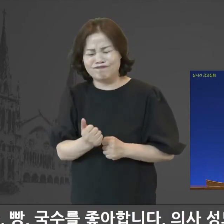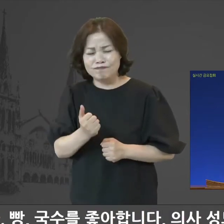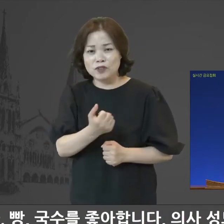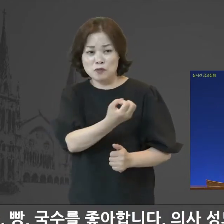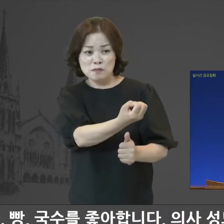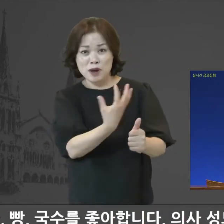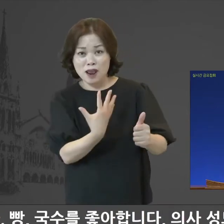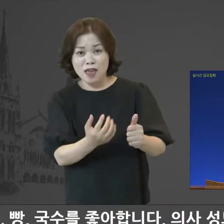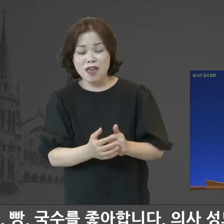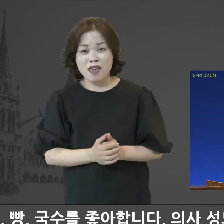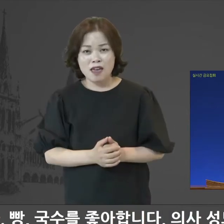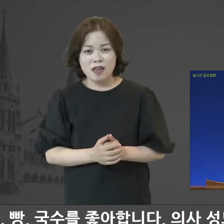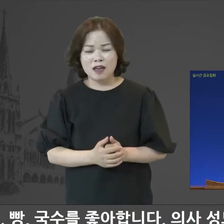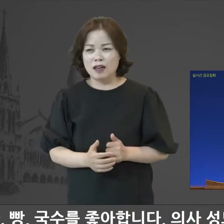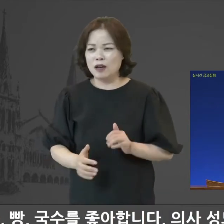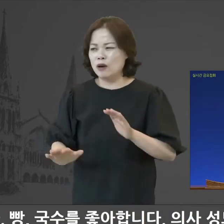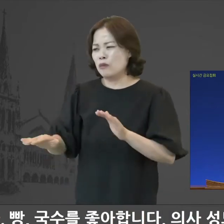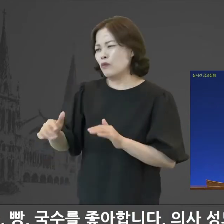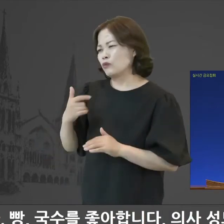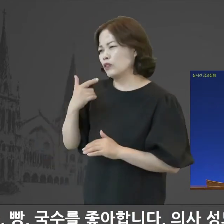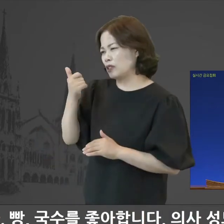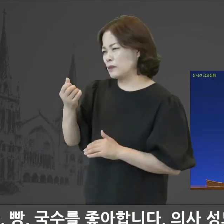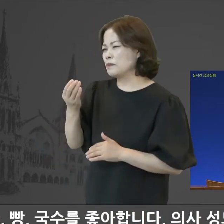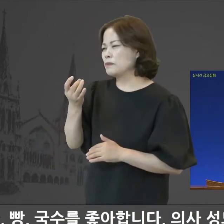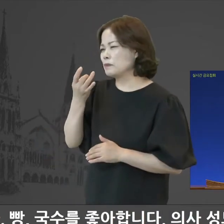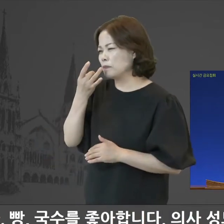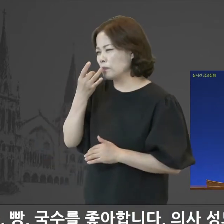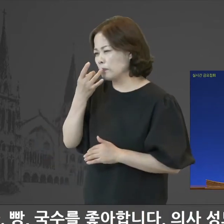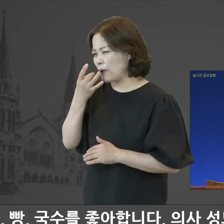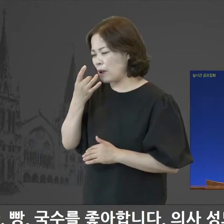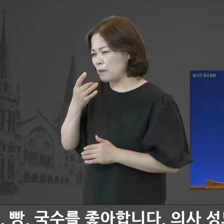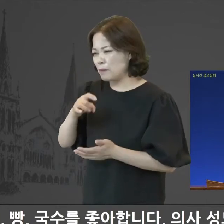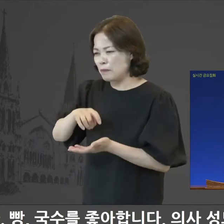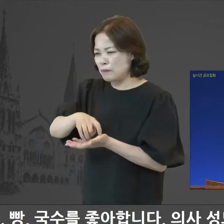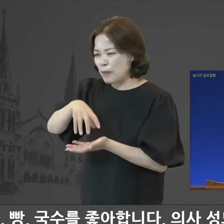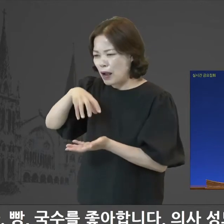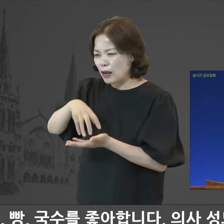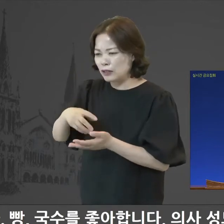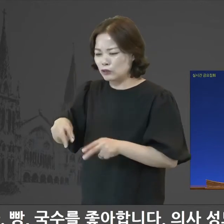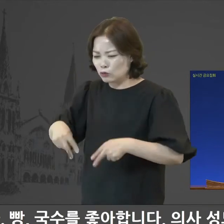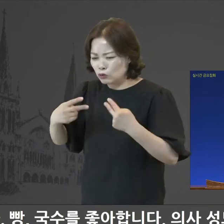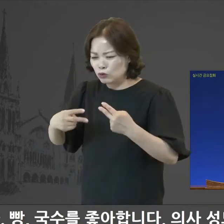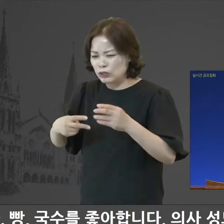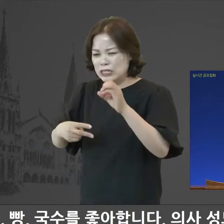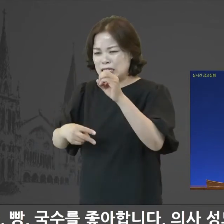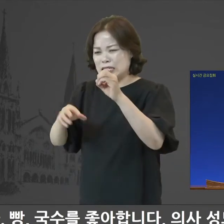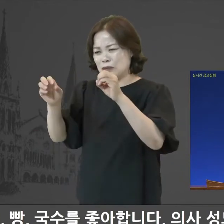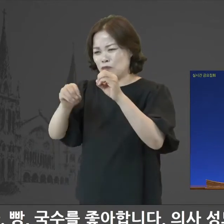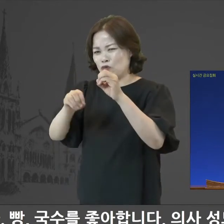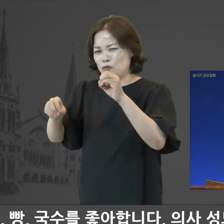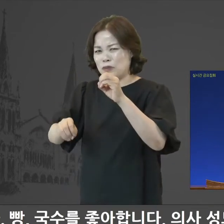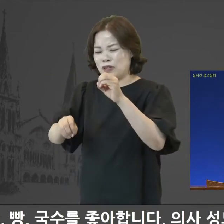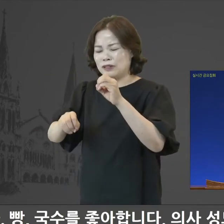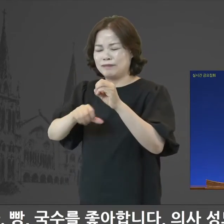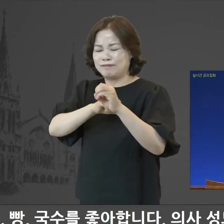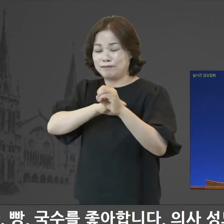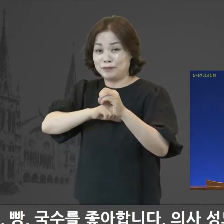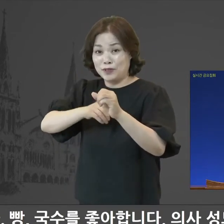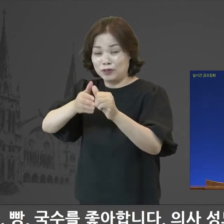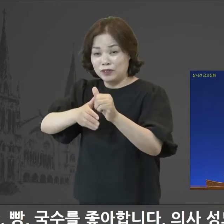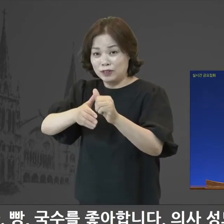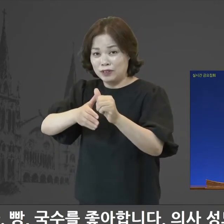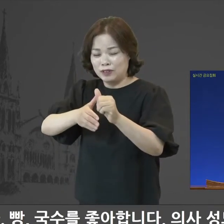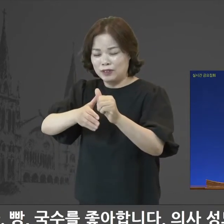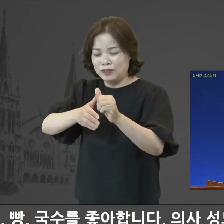있어요. 목사님, 밥, 빵, 국수 10%만 절제하세요. 더 이상